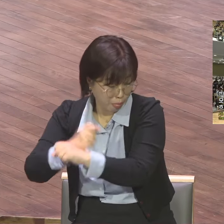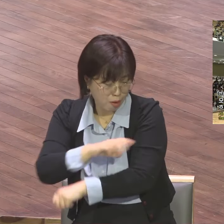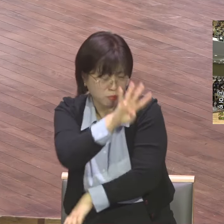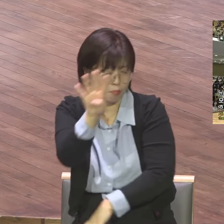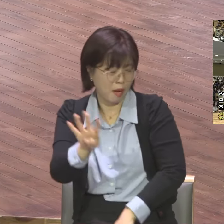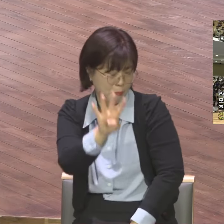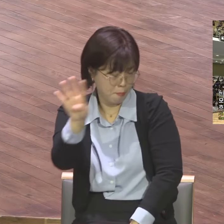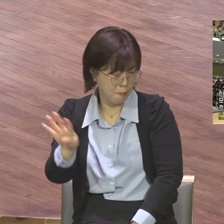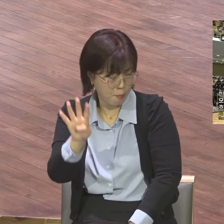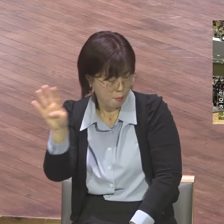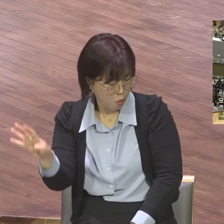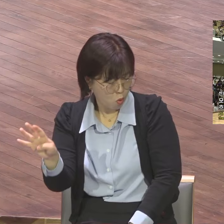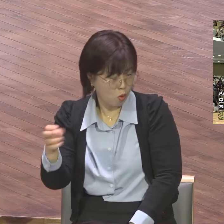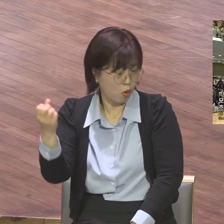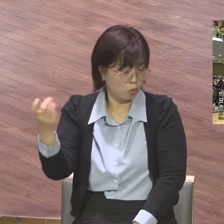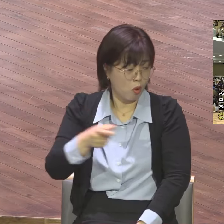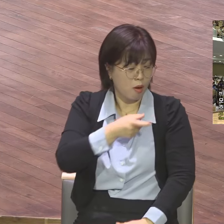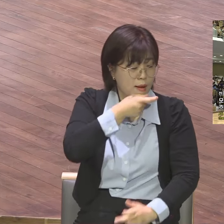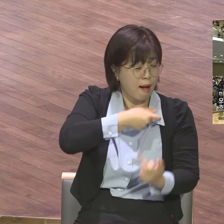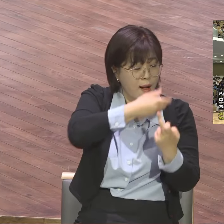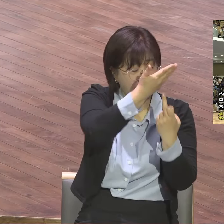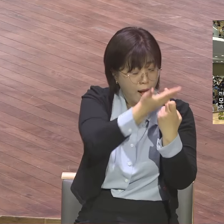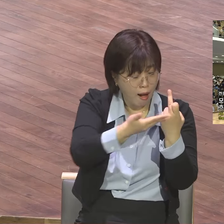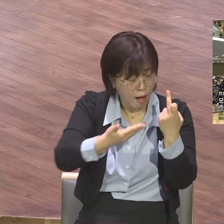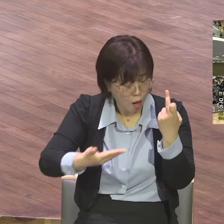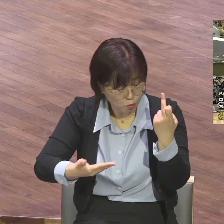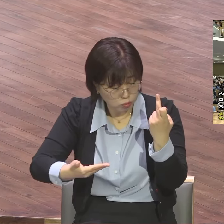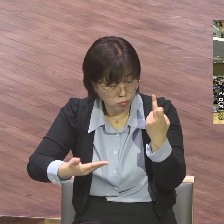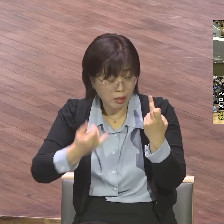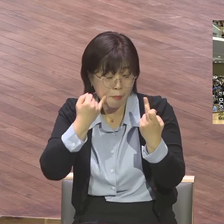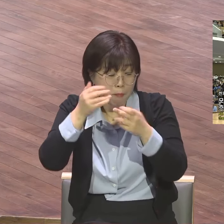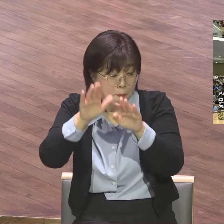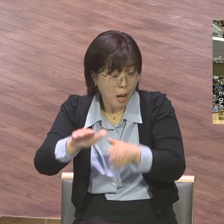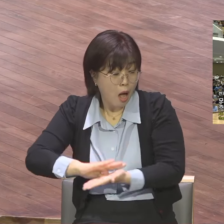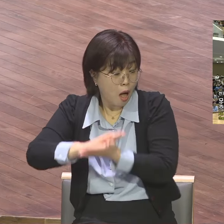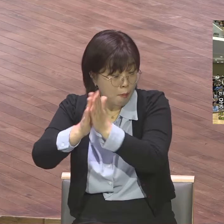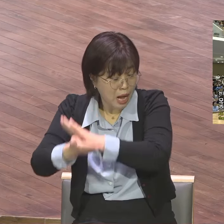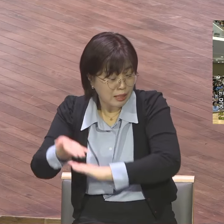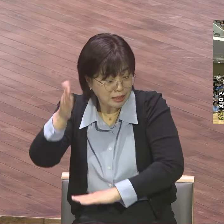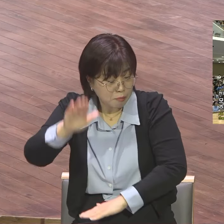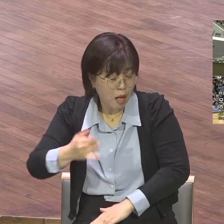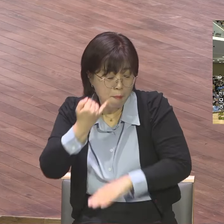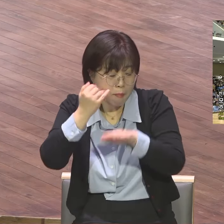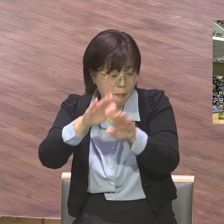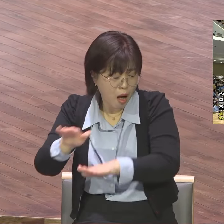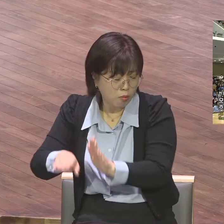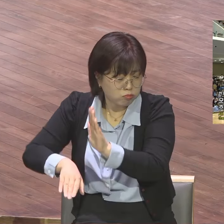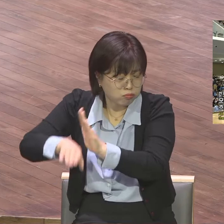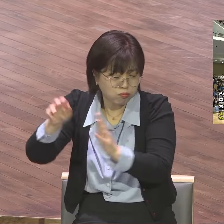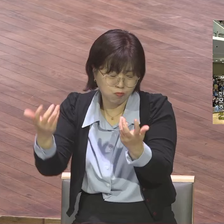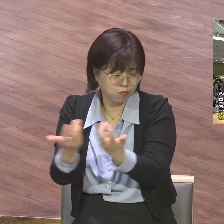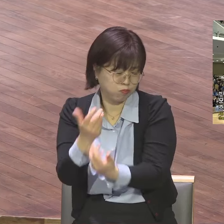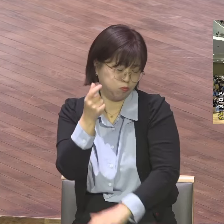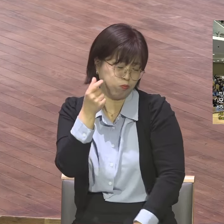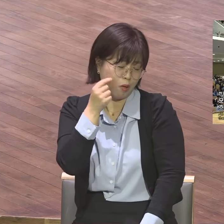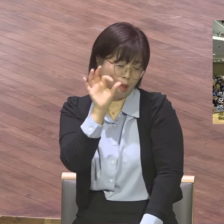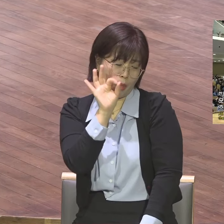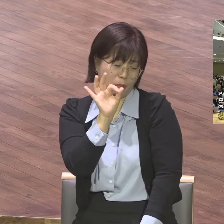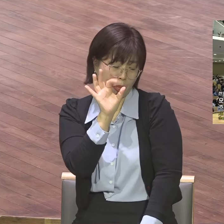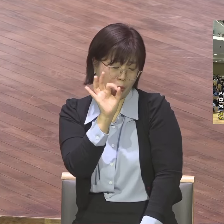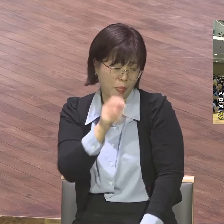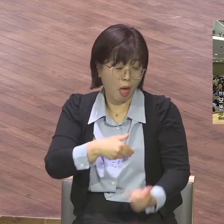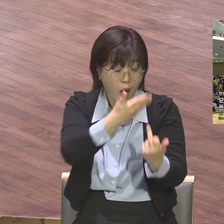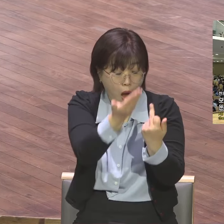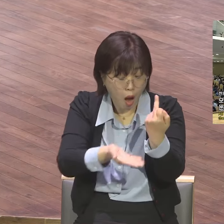돌아가고 모든 강물은 다 바다로 흐르되 바다를 채우지 못하며 강물은 어느 곳으로 흐르든지 그리로